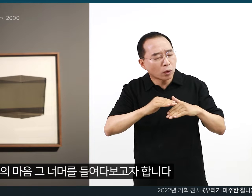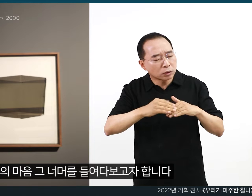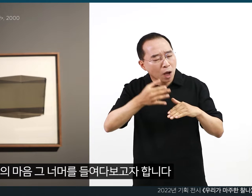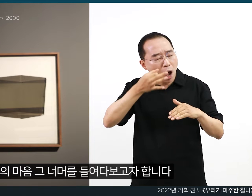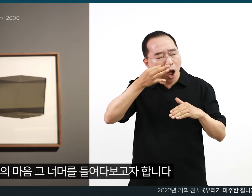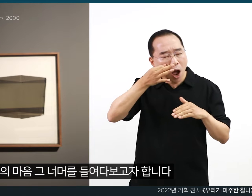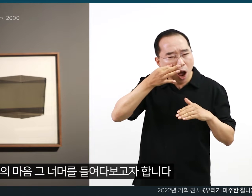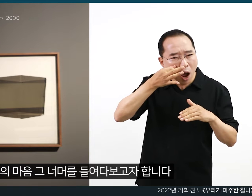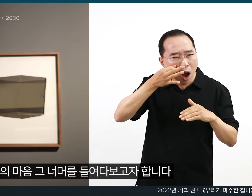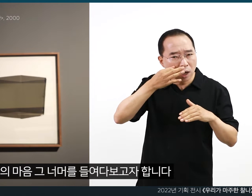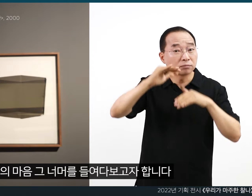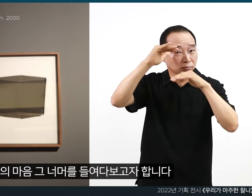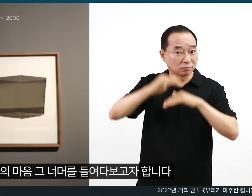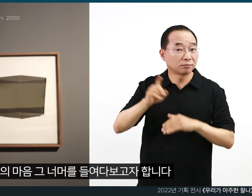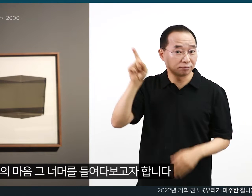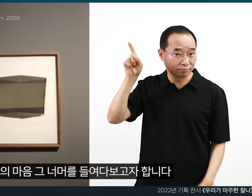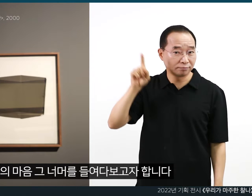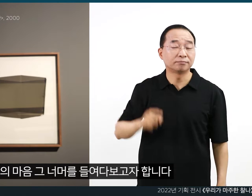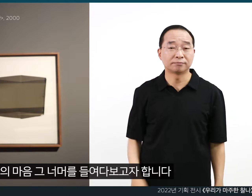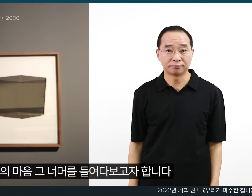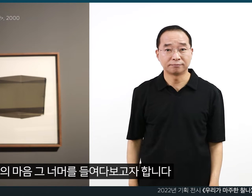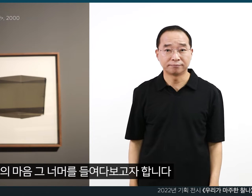합니다.